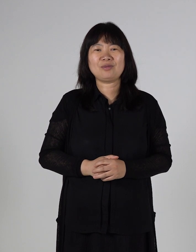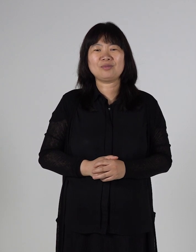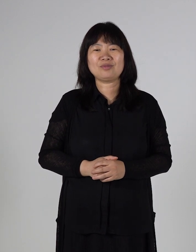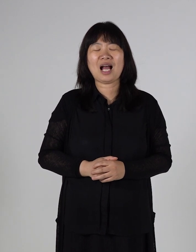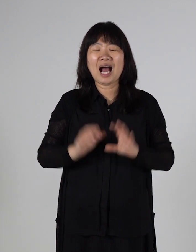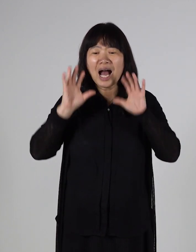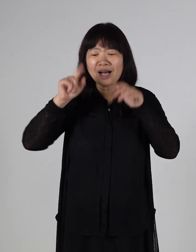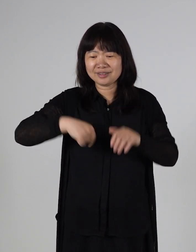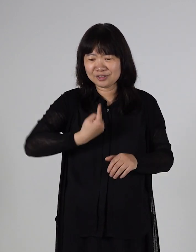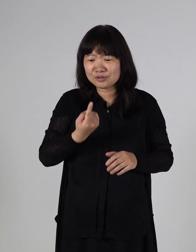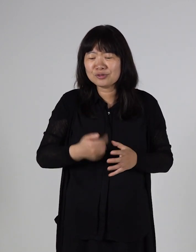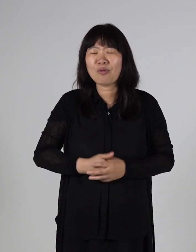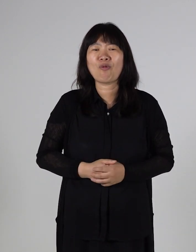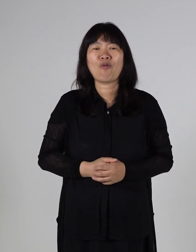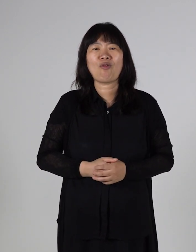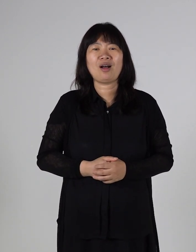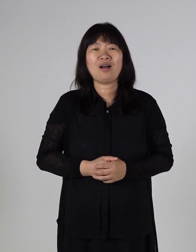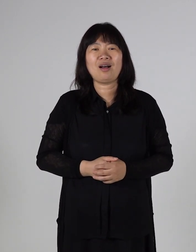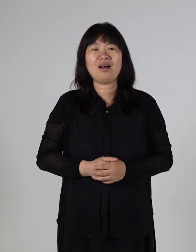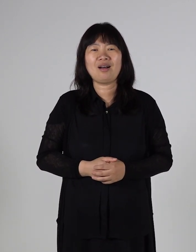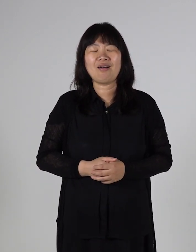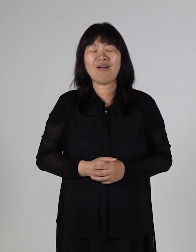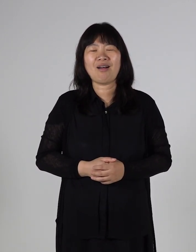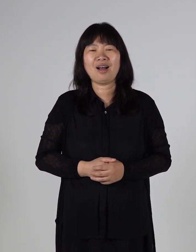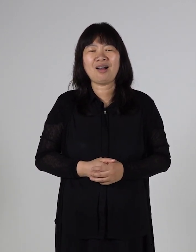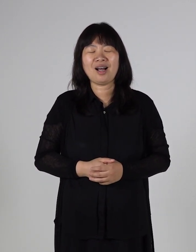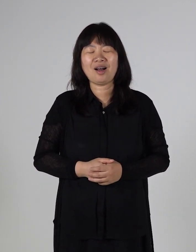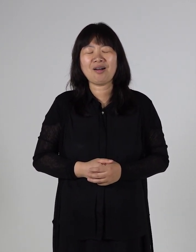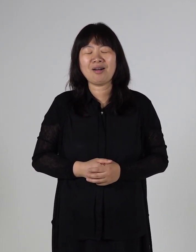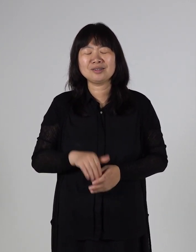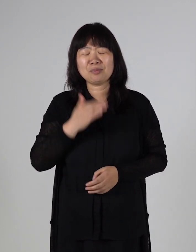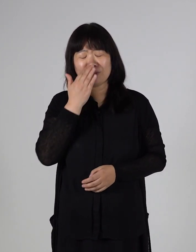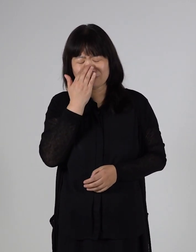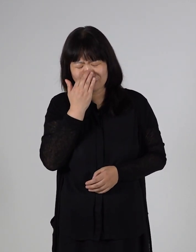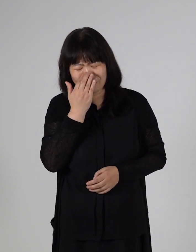어린아이들이 스스로 낮추고 자시고 할 게 없어요.